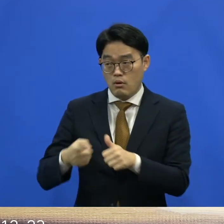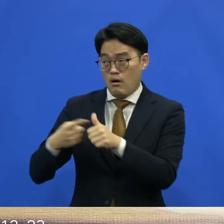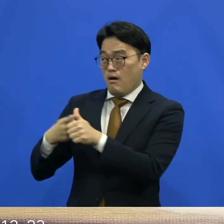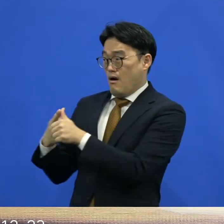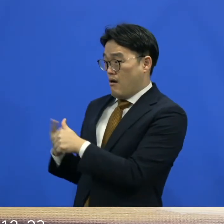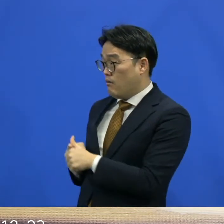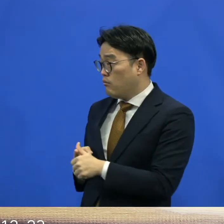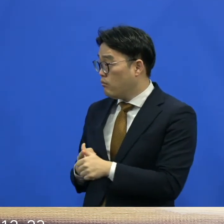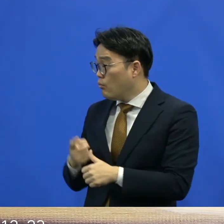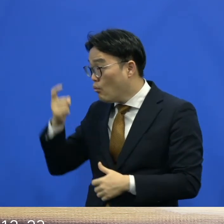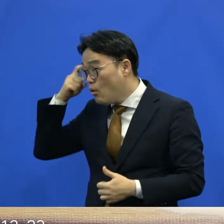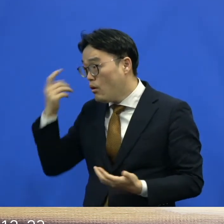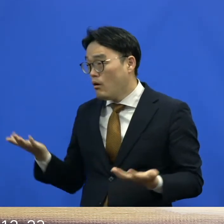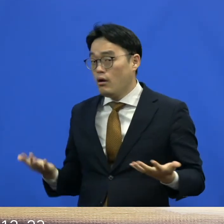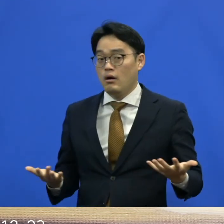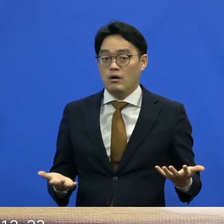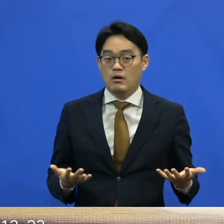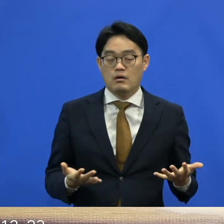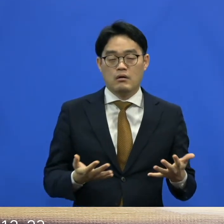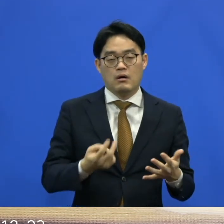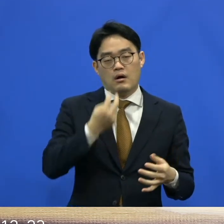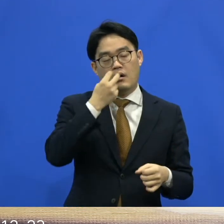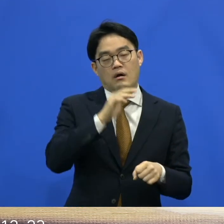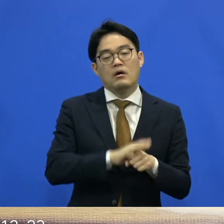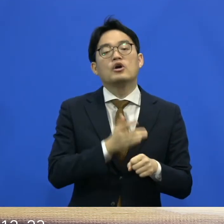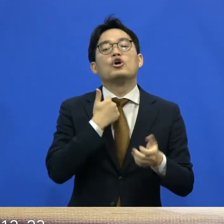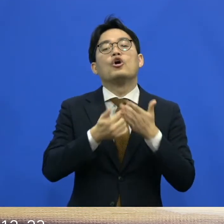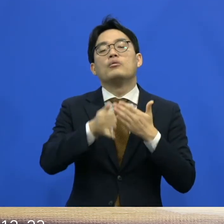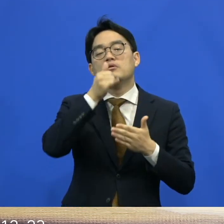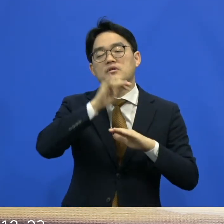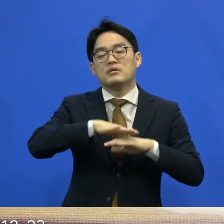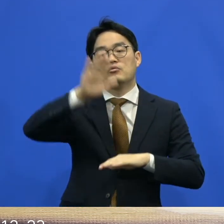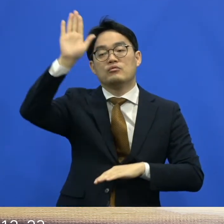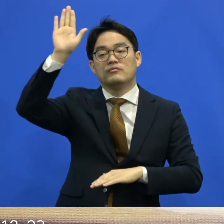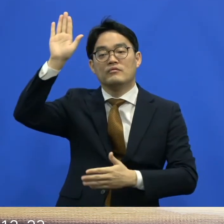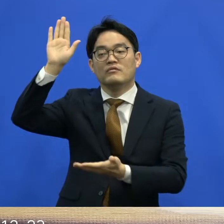뒤집었었어. 그런 경험이 있는 분 손 안 들어.